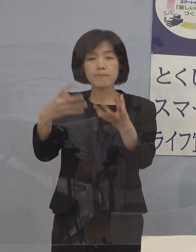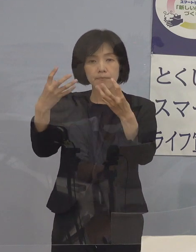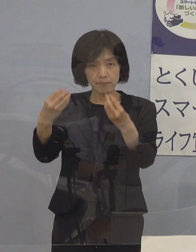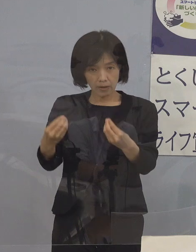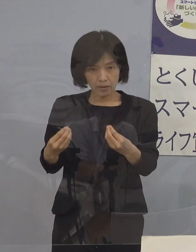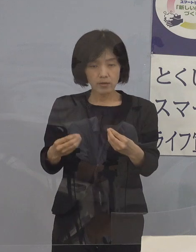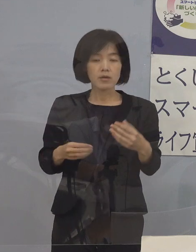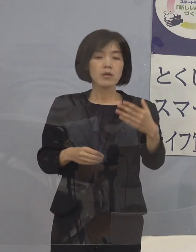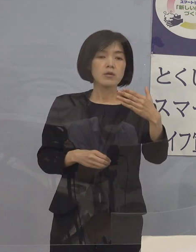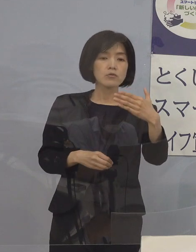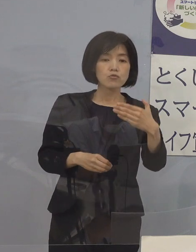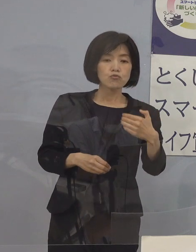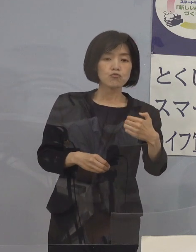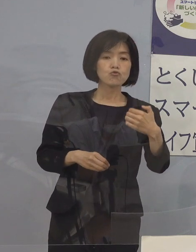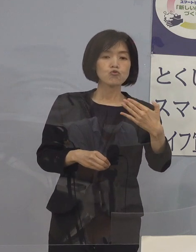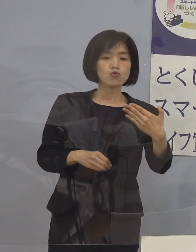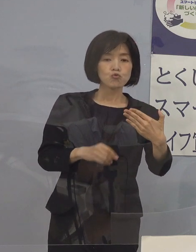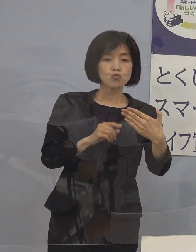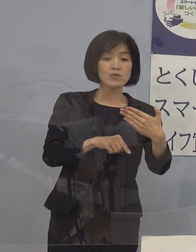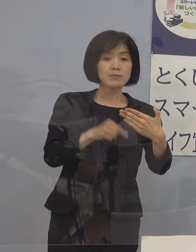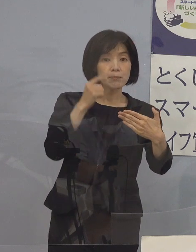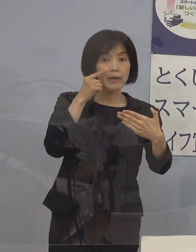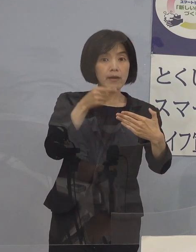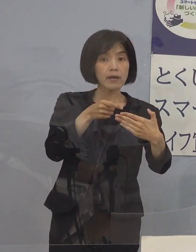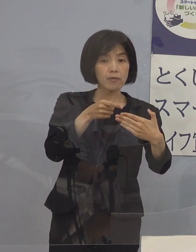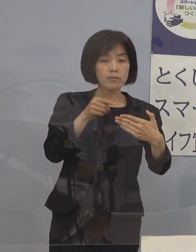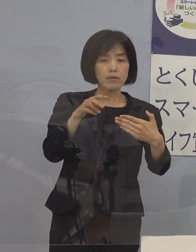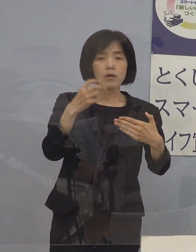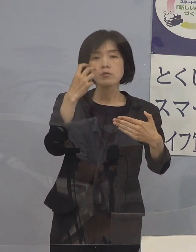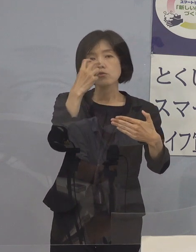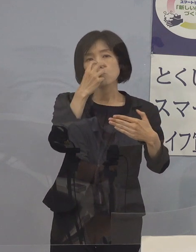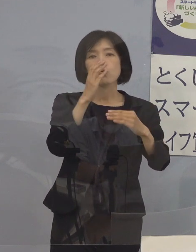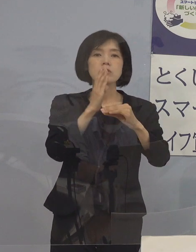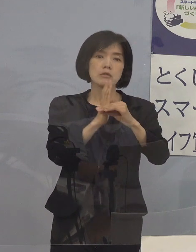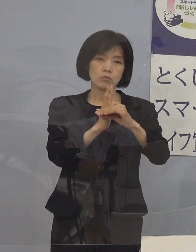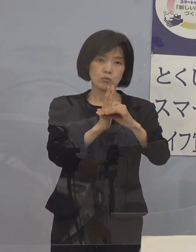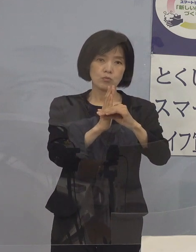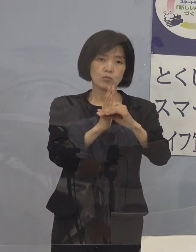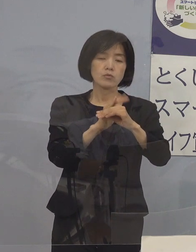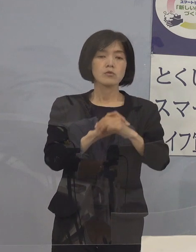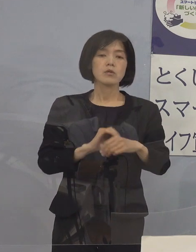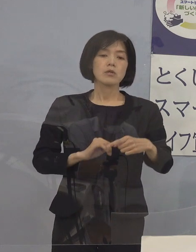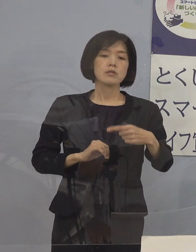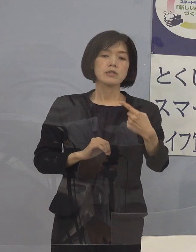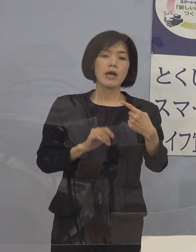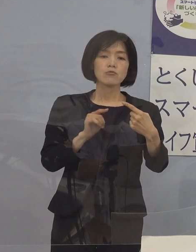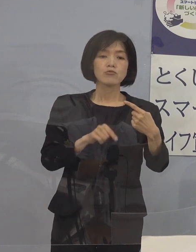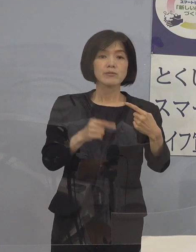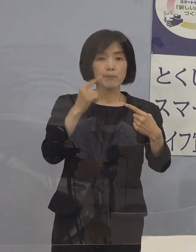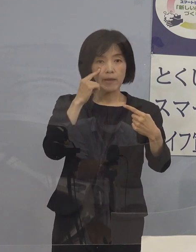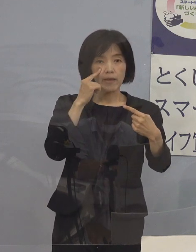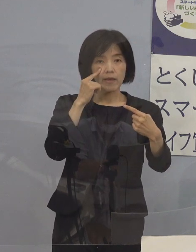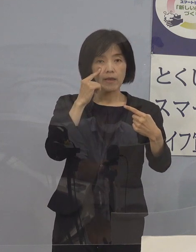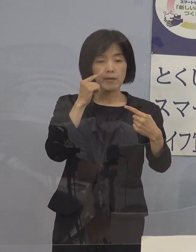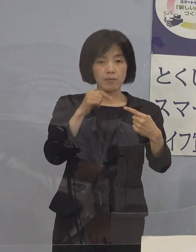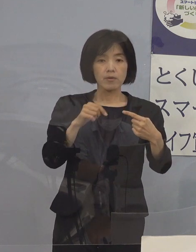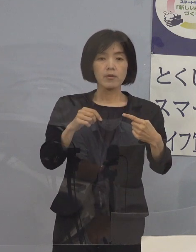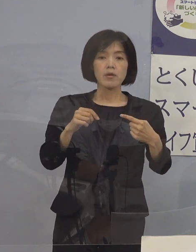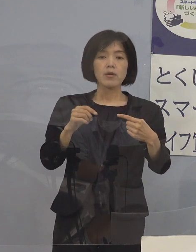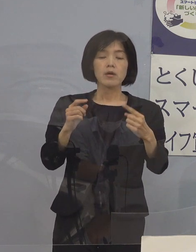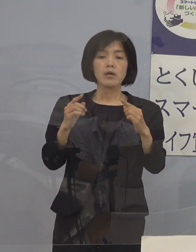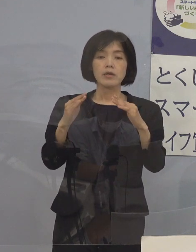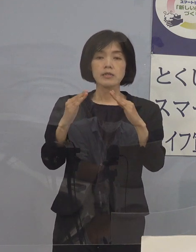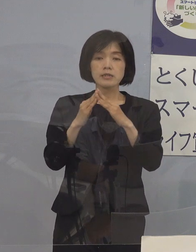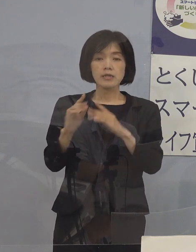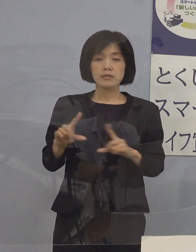に99例目の方、調査中であります。100例目の方、ご同居